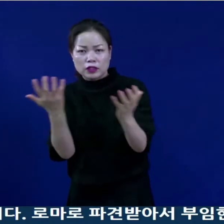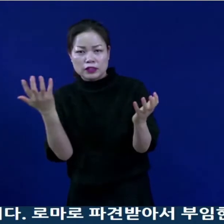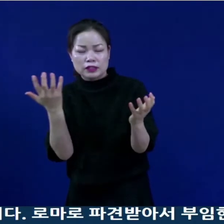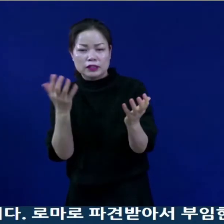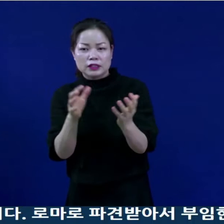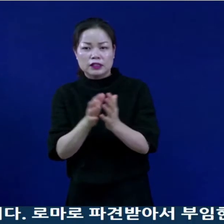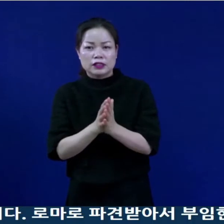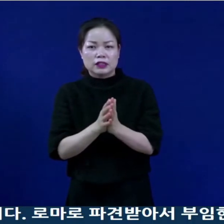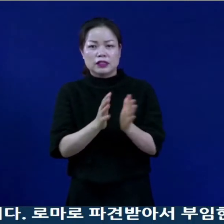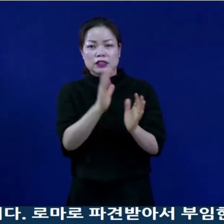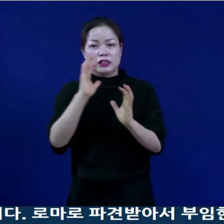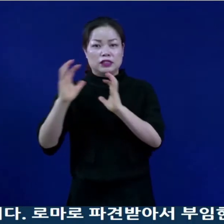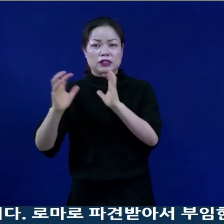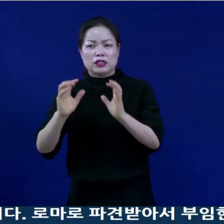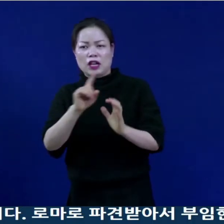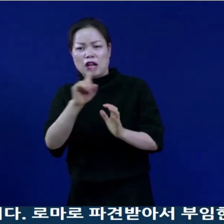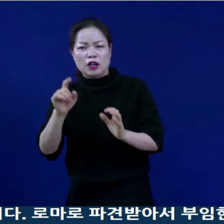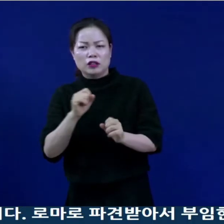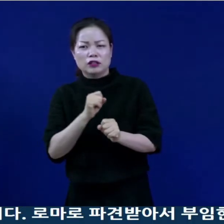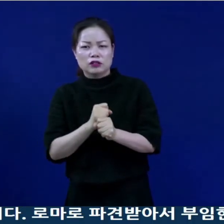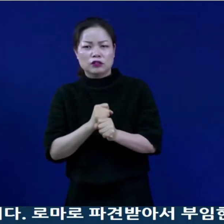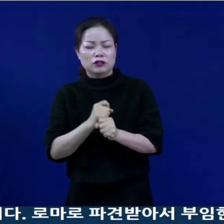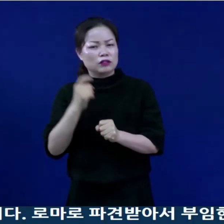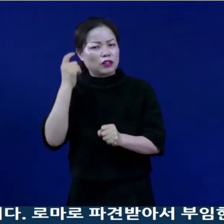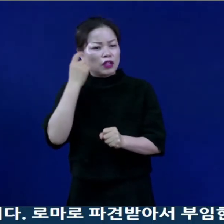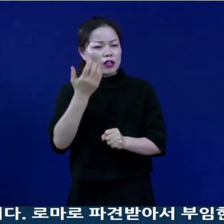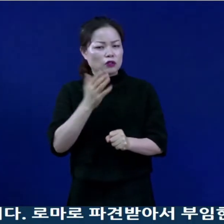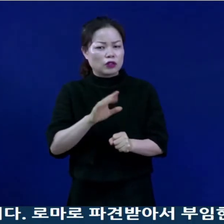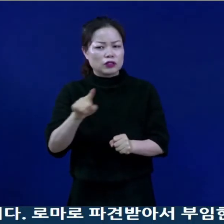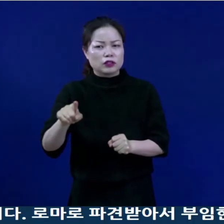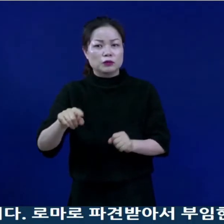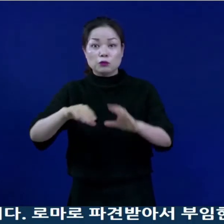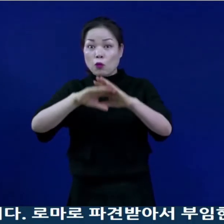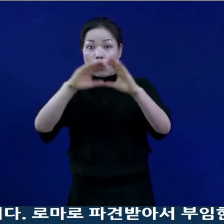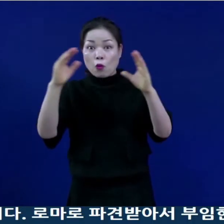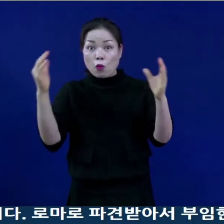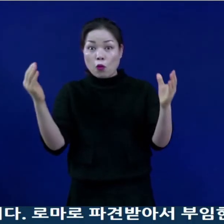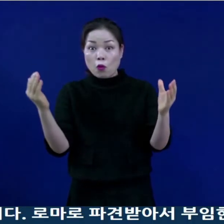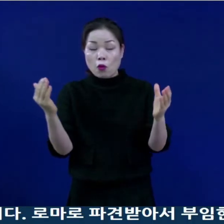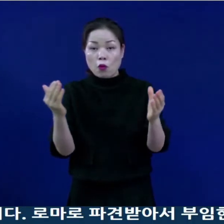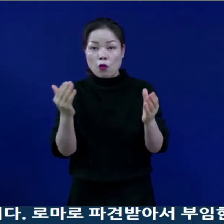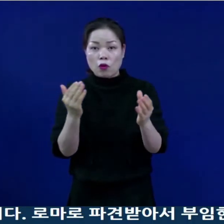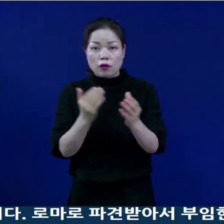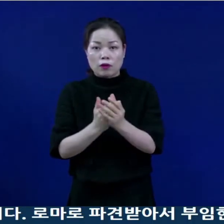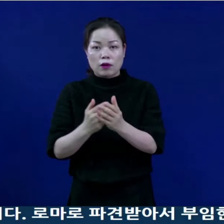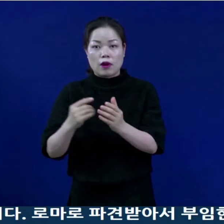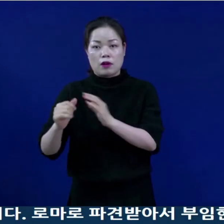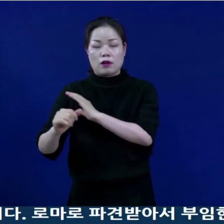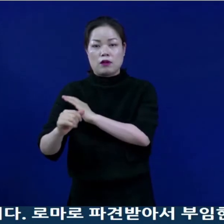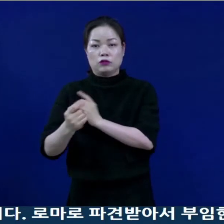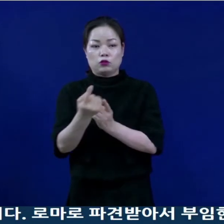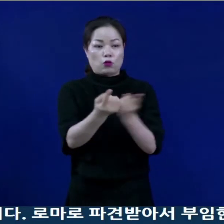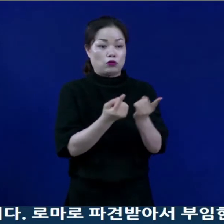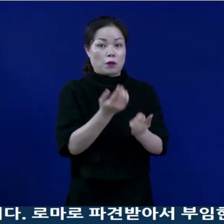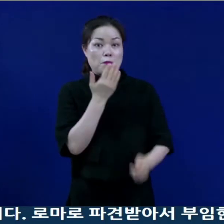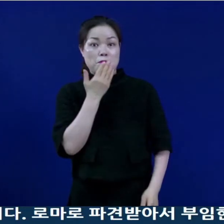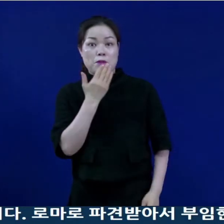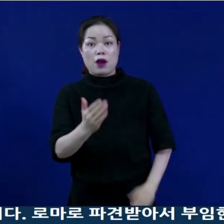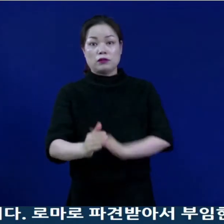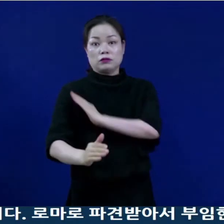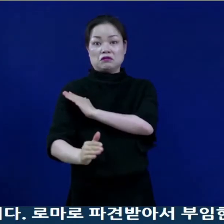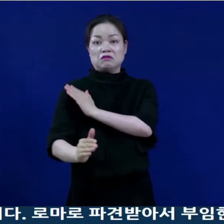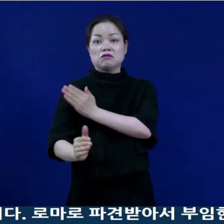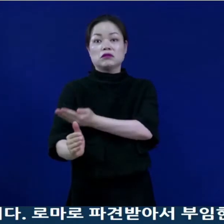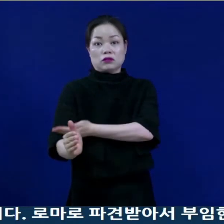하급 의결 기관이 아무리 그것을 의결해도 그는 그 모든 의결을 임의로 조정할 수 있는 권한도 가지고 있었습니다.